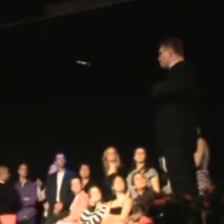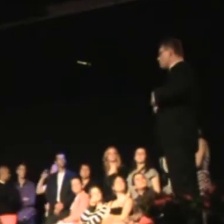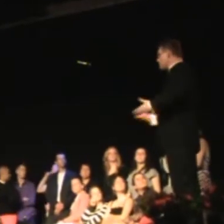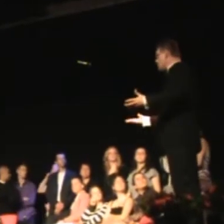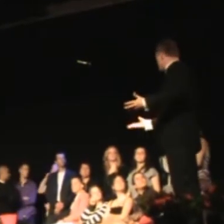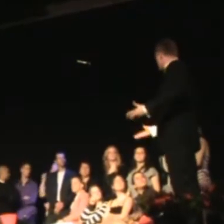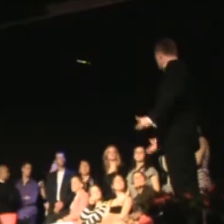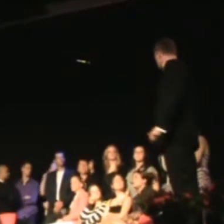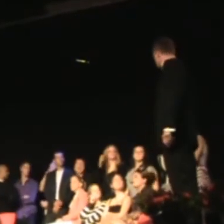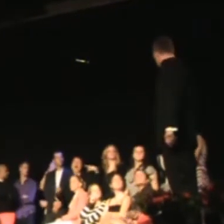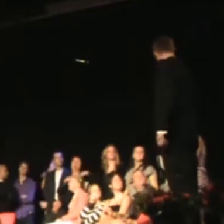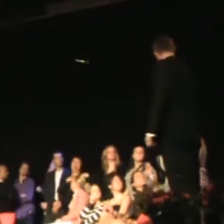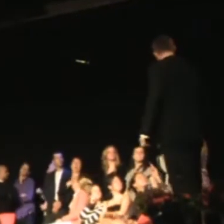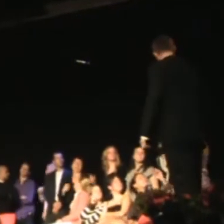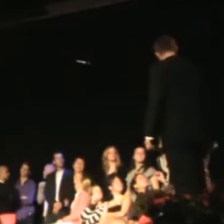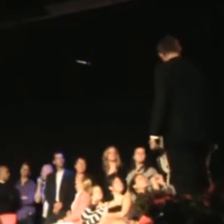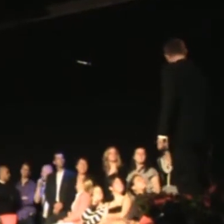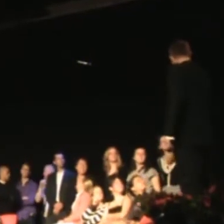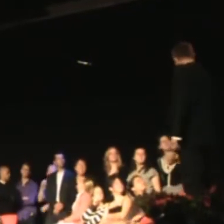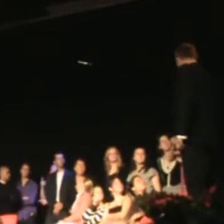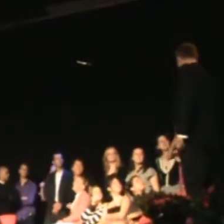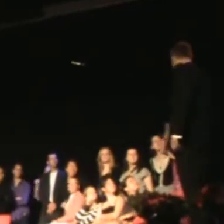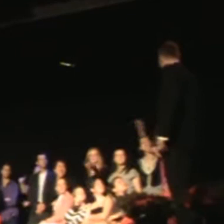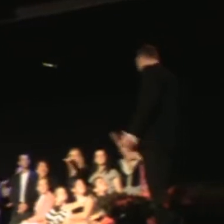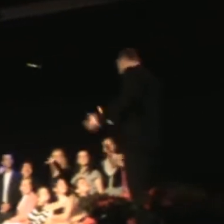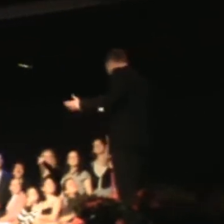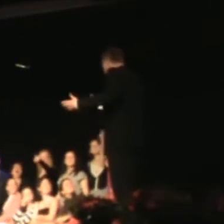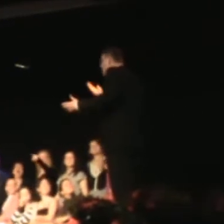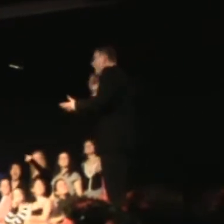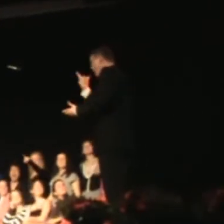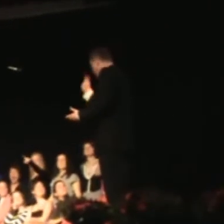Nee, hebben we niet. Nee? Ja, maar wacht even. Wij hebben wel hardvoedenzaak.